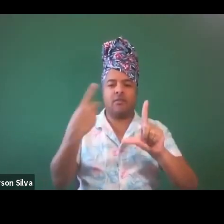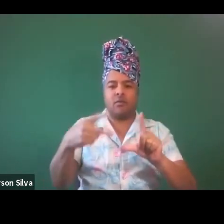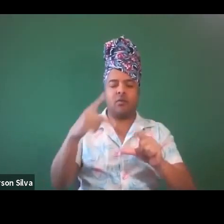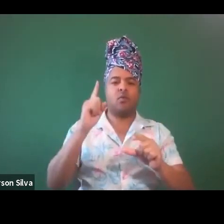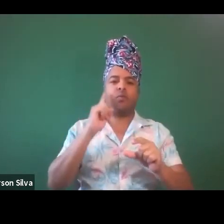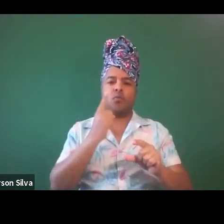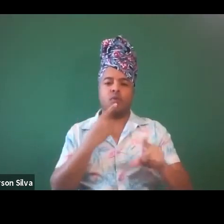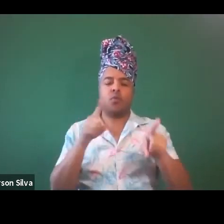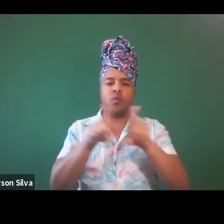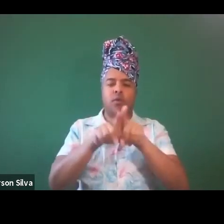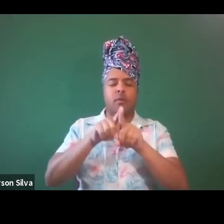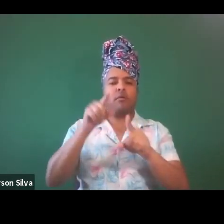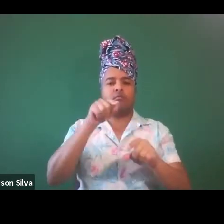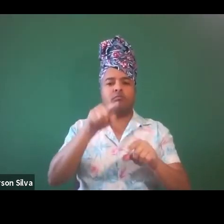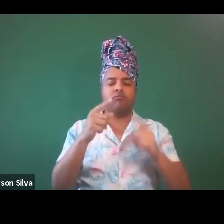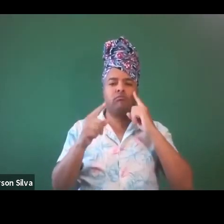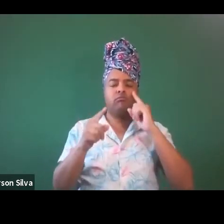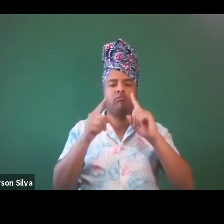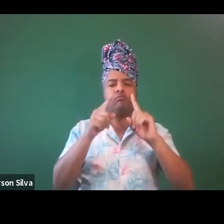a audiodescrição.